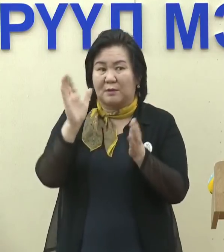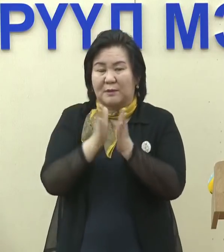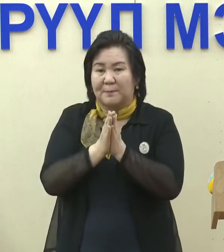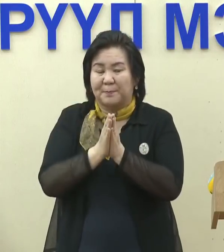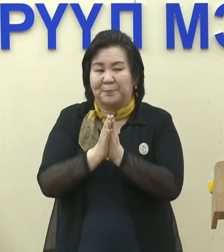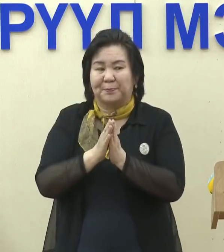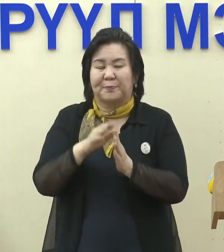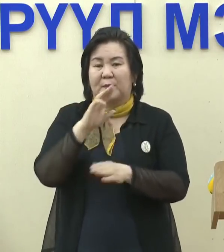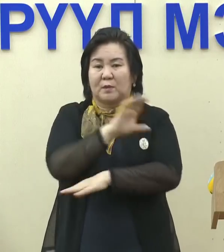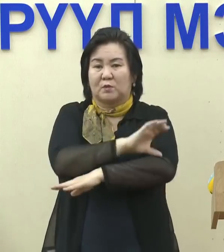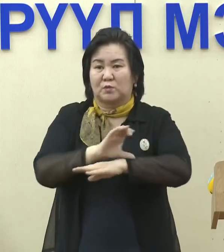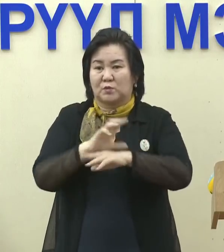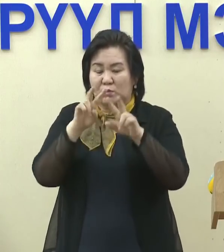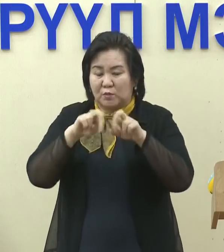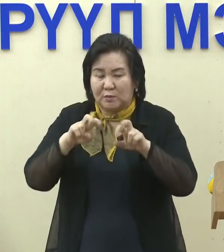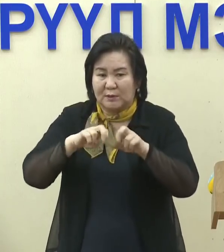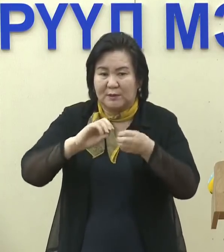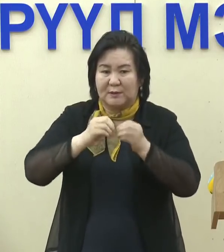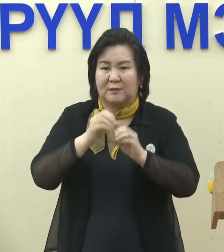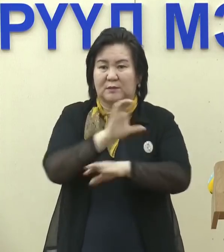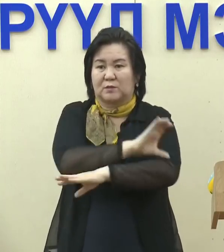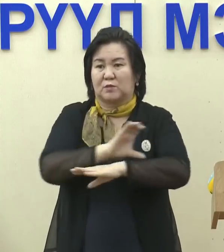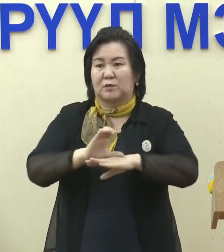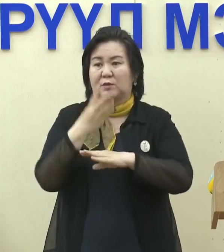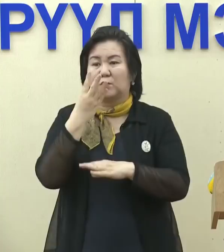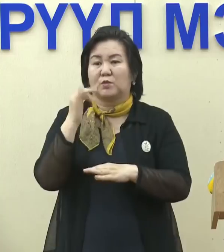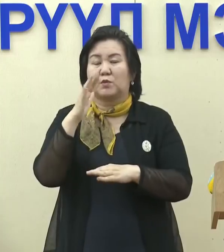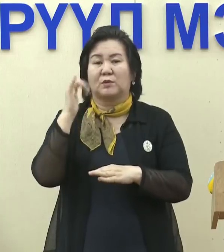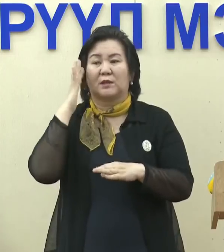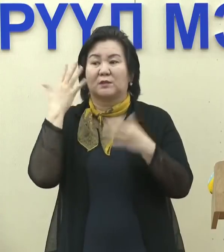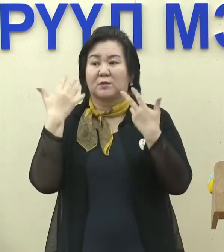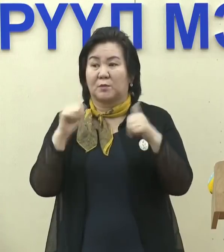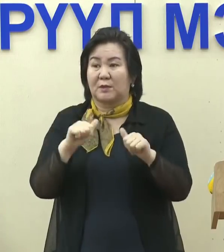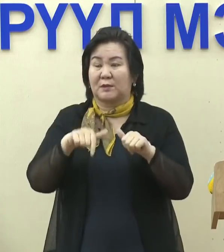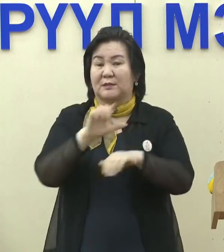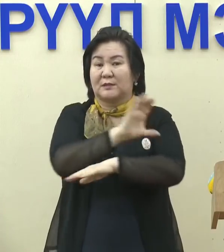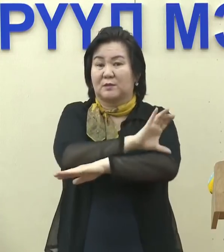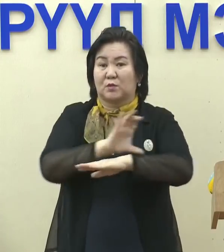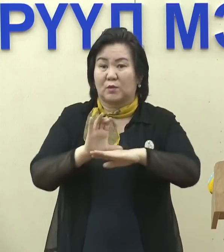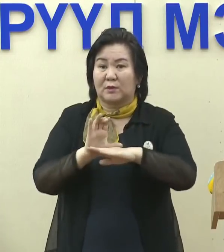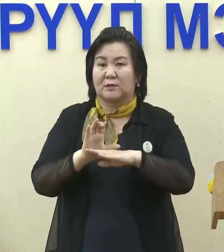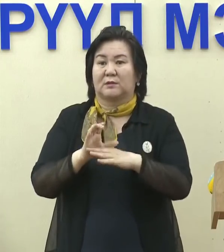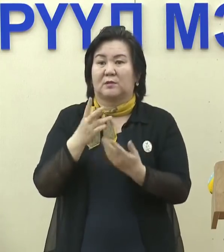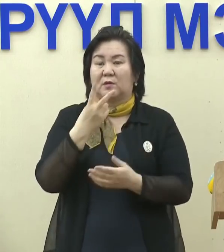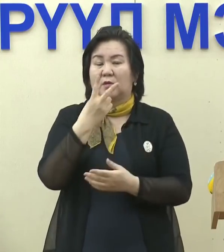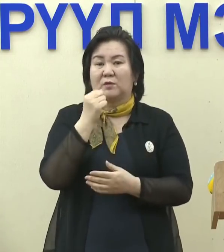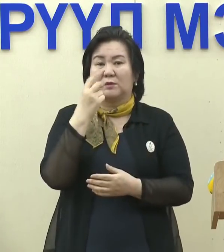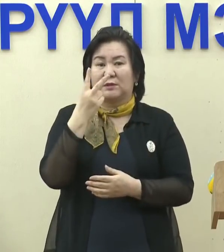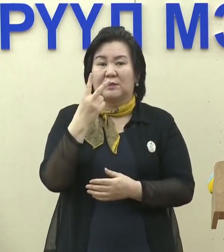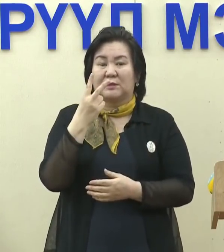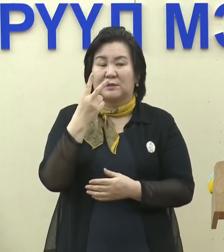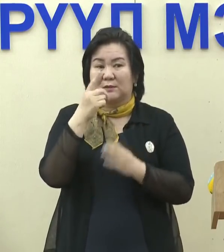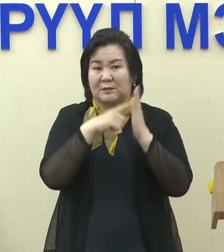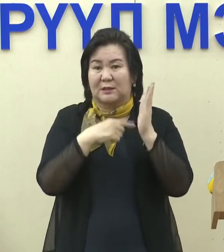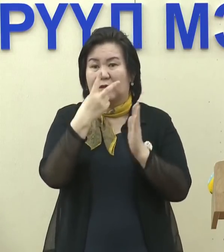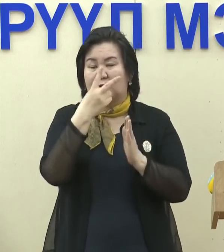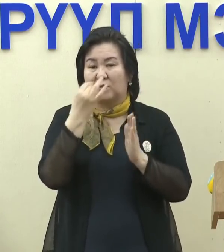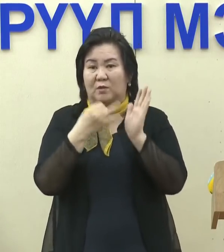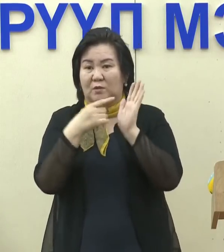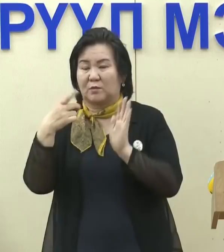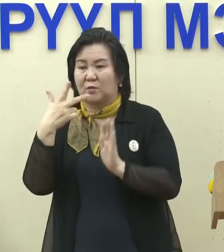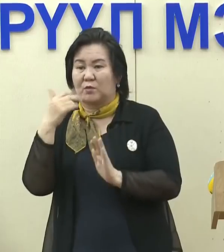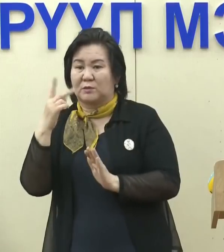зүйн судалгааны хийх сургалтыг 4 удаа зохион байгууллаа. За энэ сургалтын өрөөнд 2 сарын 27-ны өдрөөс 3 сарын